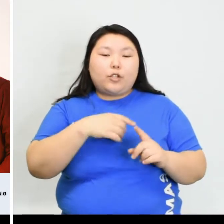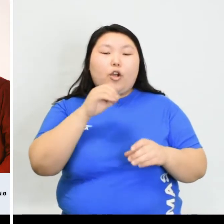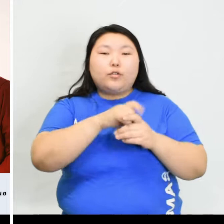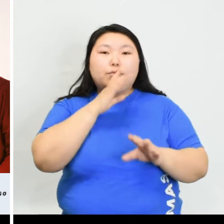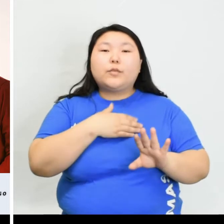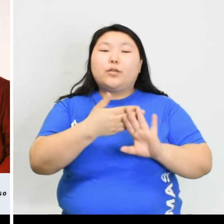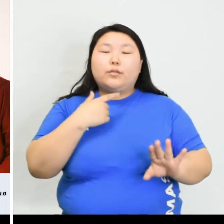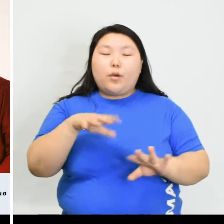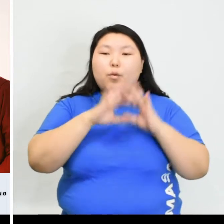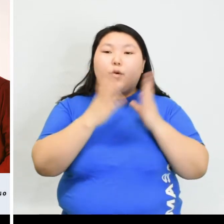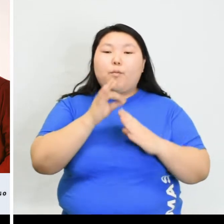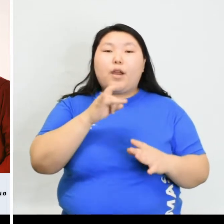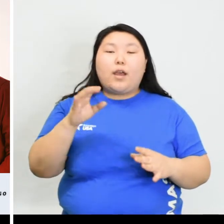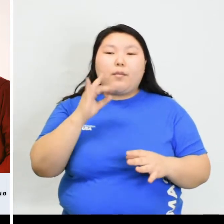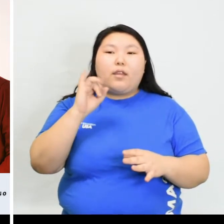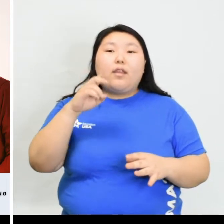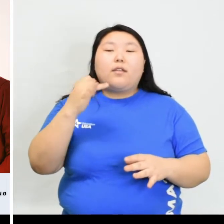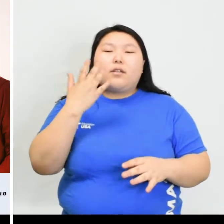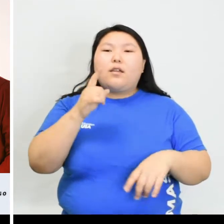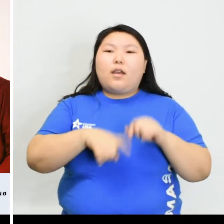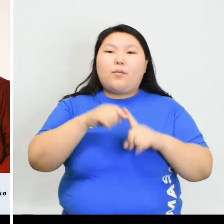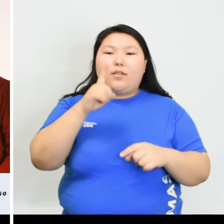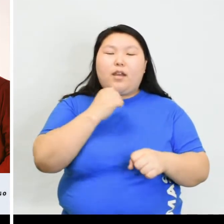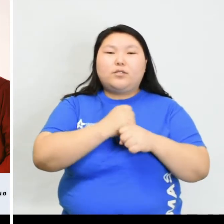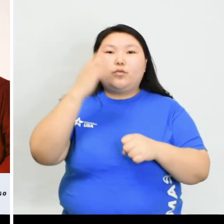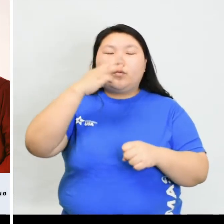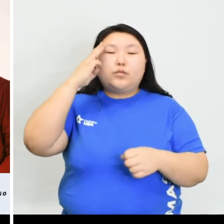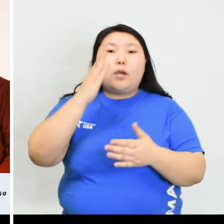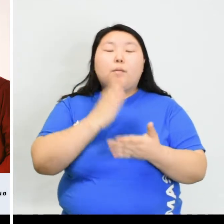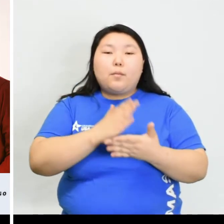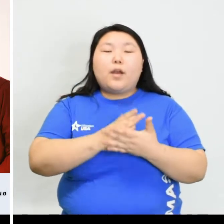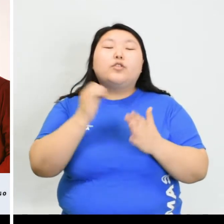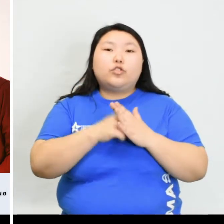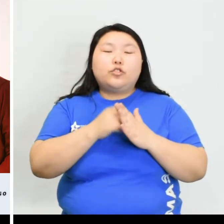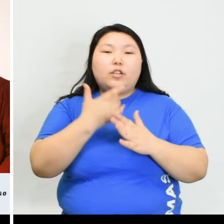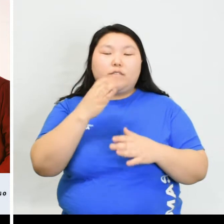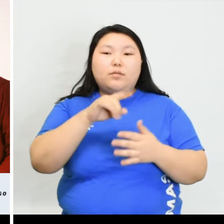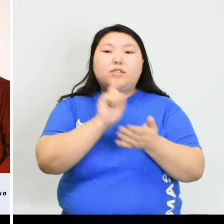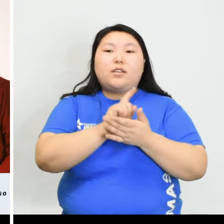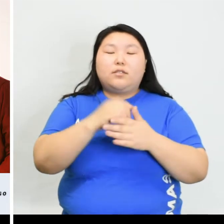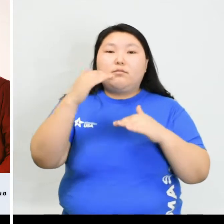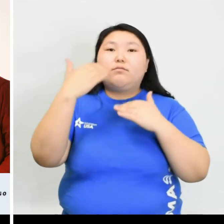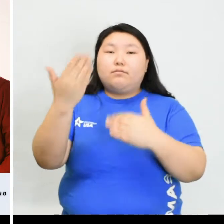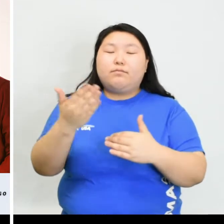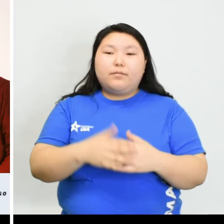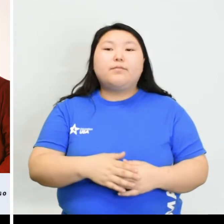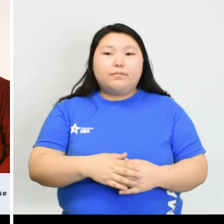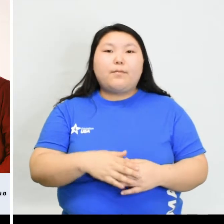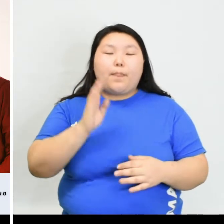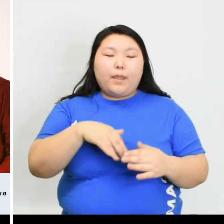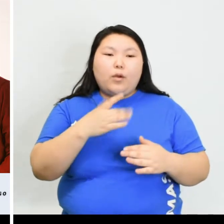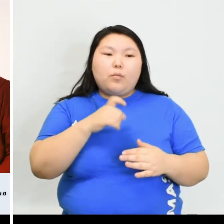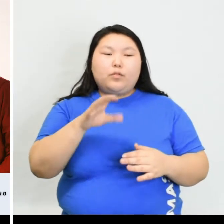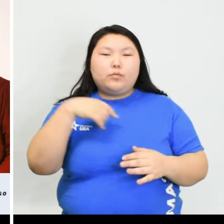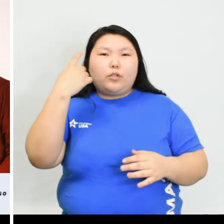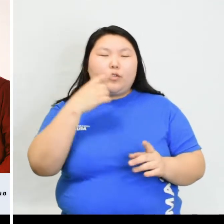орохосоо өмнө тэр бүх програмыг ихэнх нь ер нь бол та ямар нэгэн ажлын туршлагатай байсан байх ёстой гэсэн тийм шаардлага тавьдаг штэ тий. Тэнгүүч